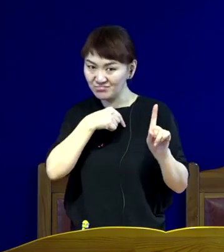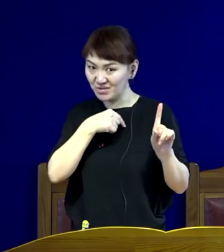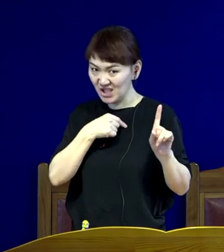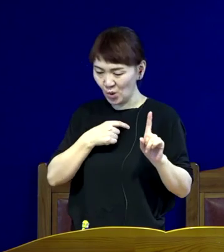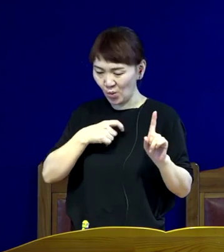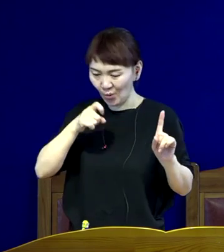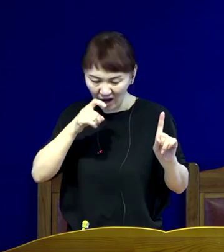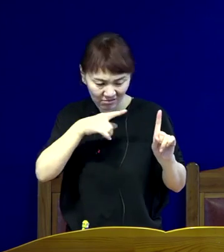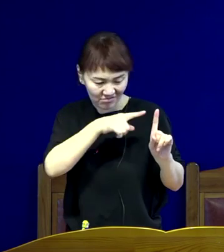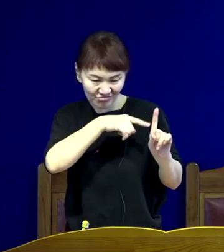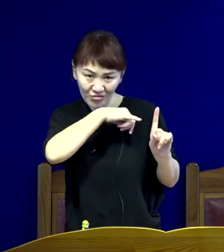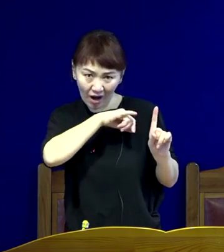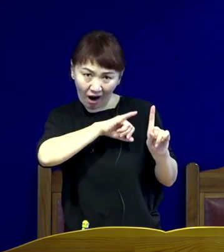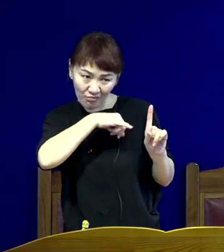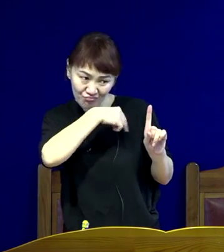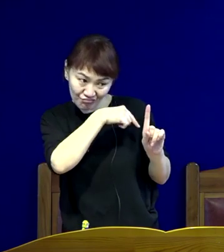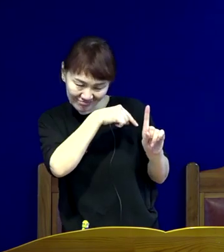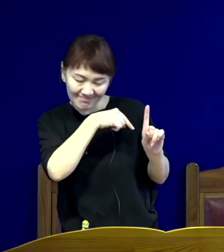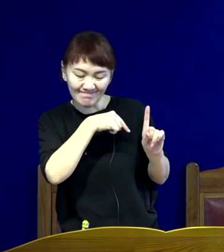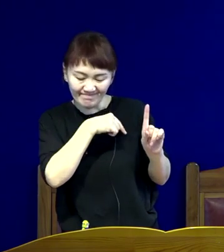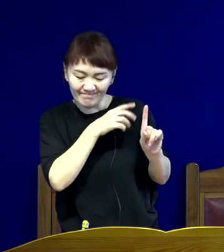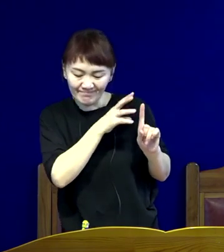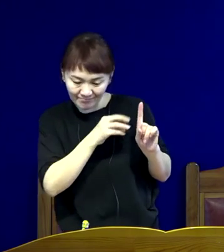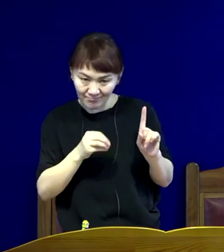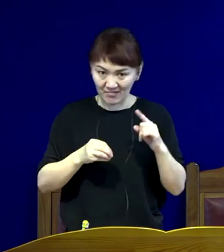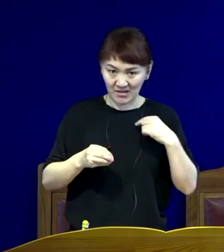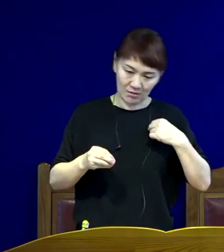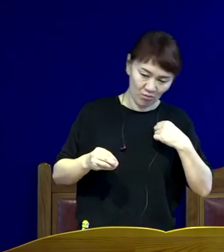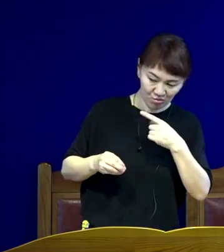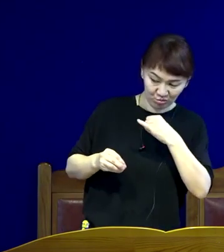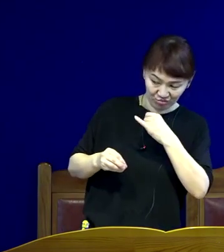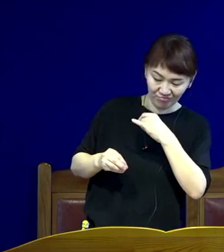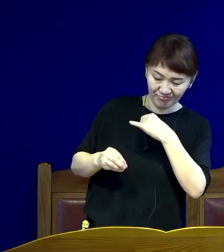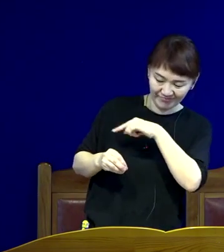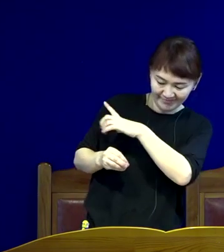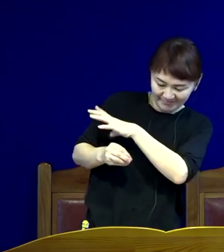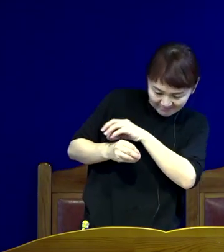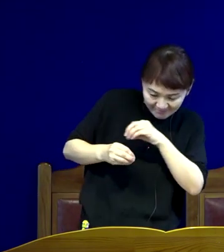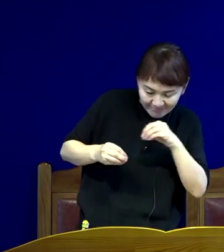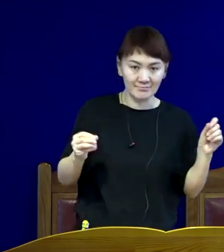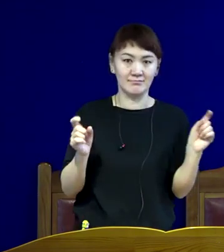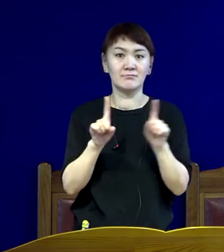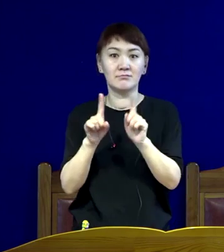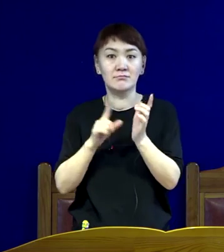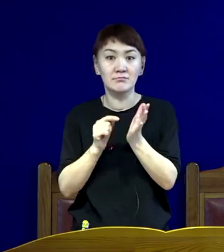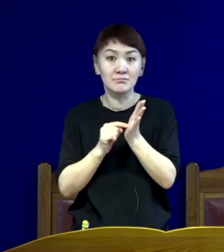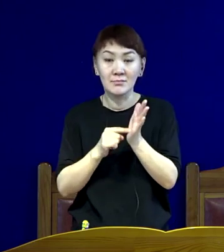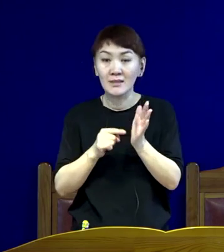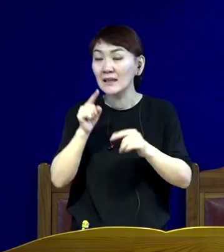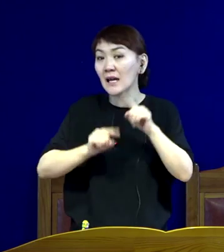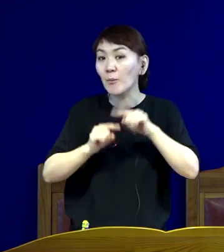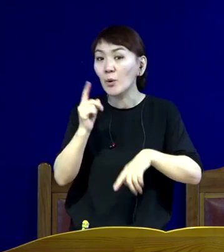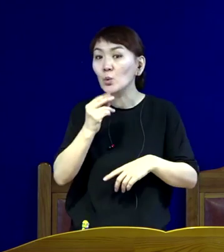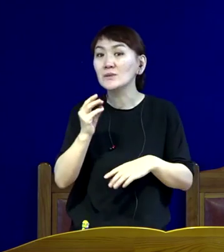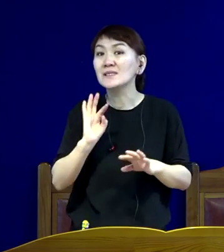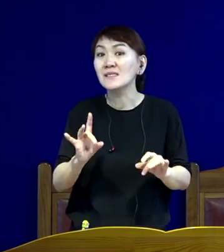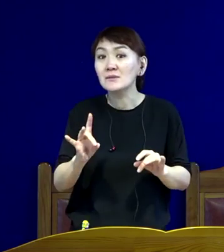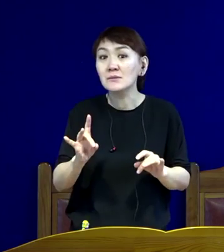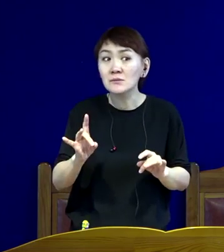юм. Эхнэр нөхөр гэдэг нь ийм байдаг. Гэхдээ энэ нь санснаар сайн болдоггүй. Ямар үед боломжтой байх нь вэ?